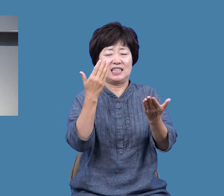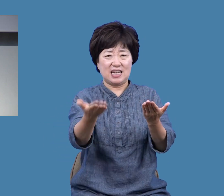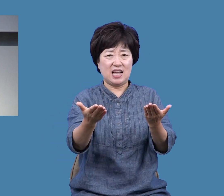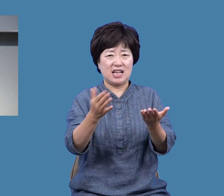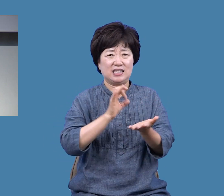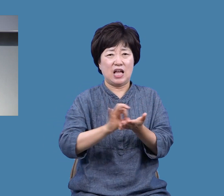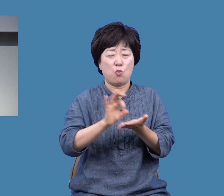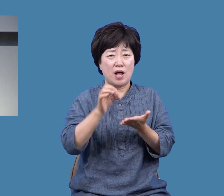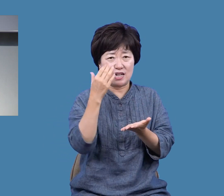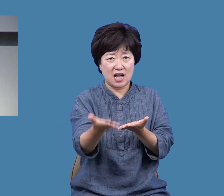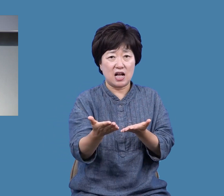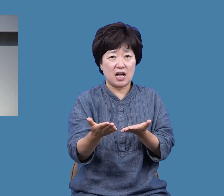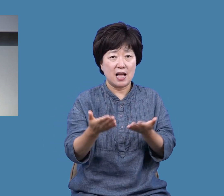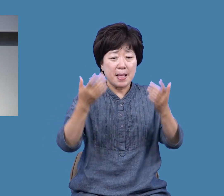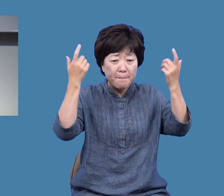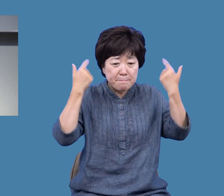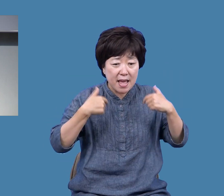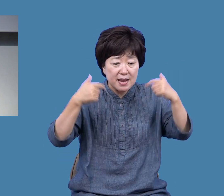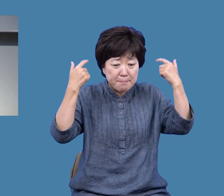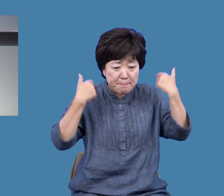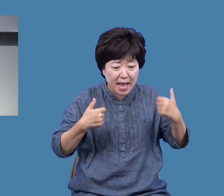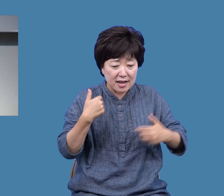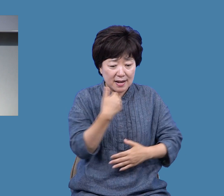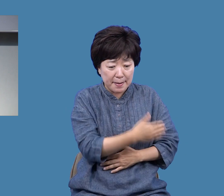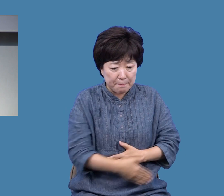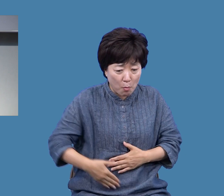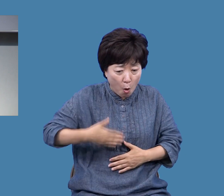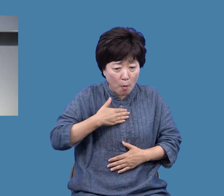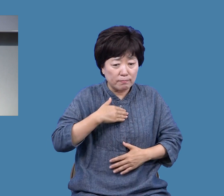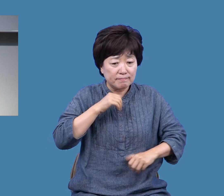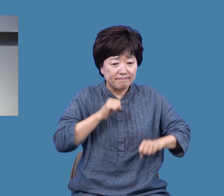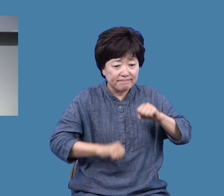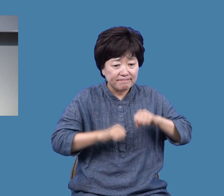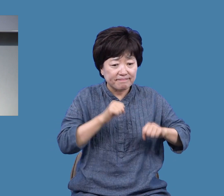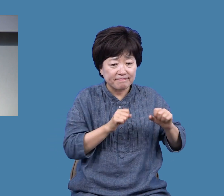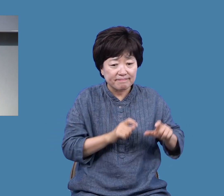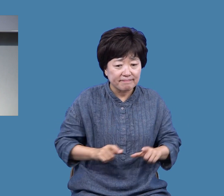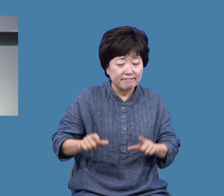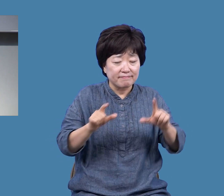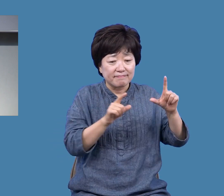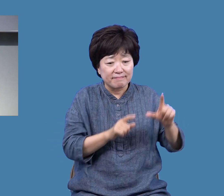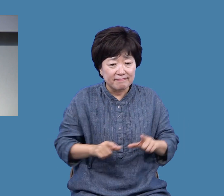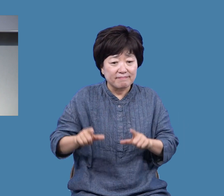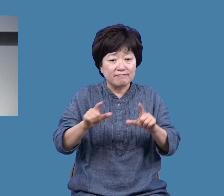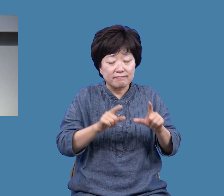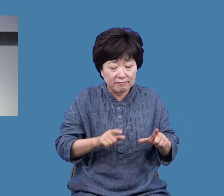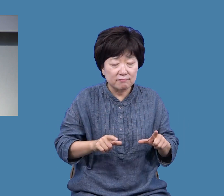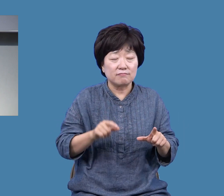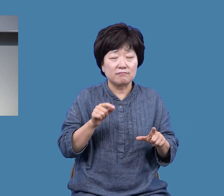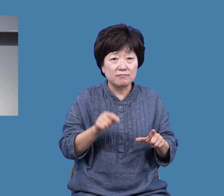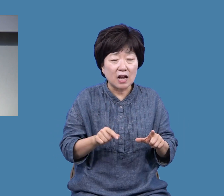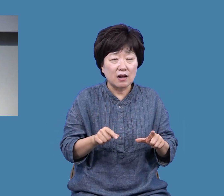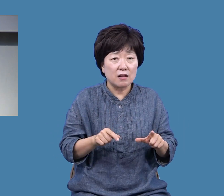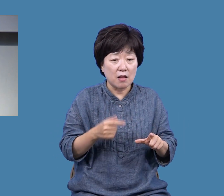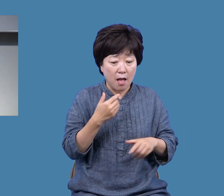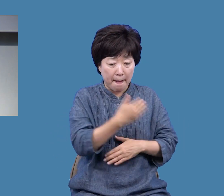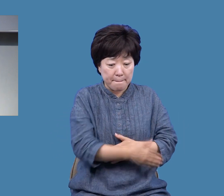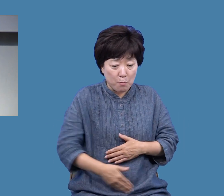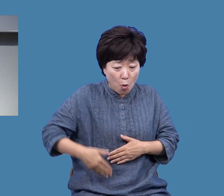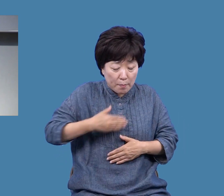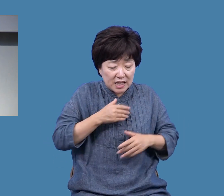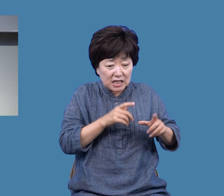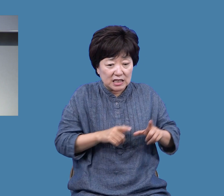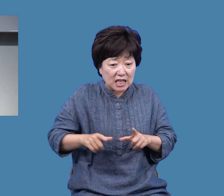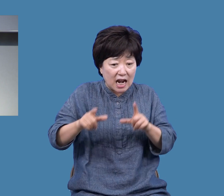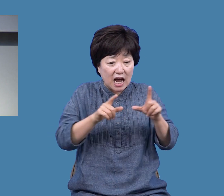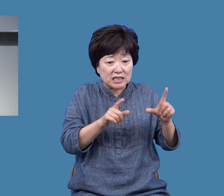하는, 매일매일의 현실 가운데 뿌리를 내린 거예요. 매일매일 살아가는 우리의 삶이 있죠. 몸이 살아가는 삶이